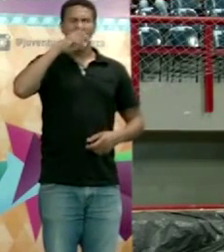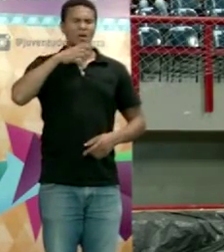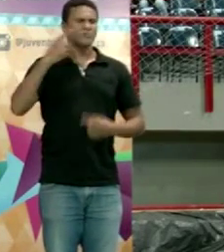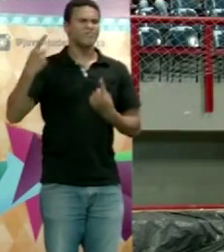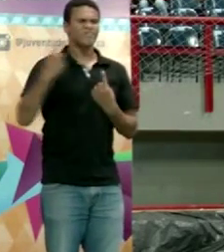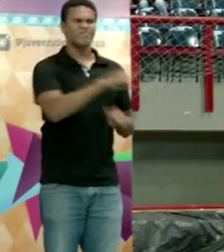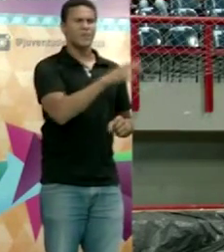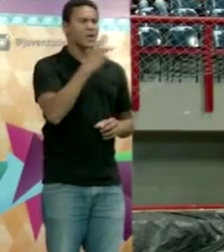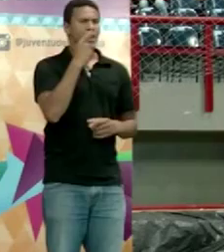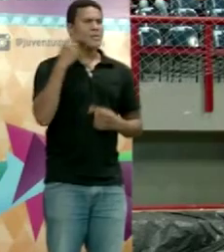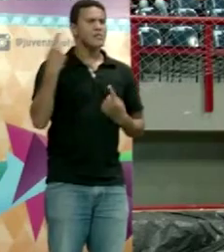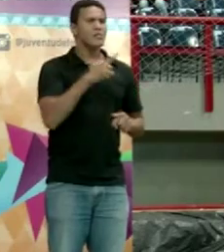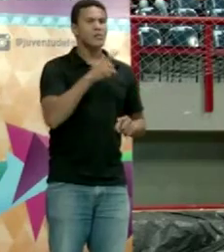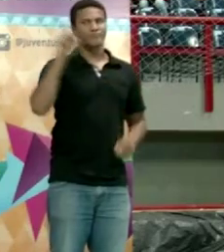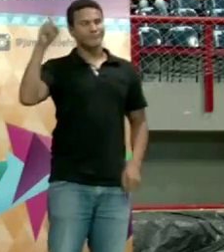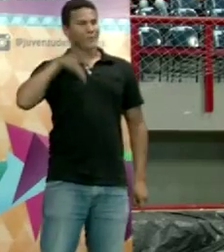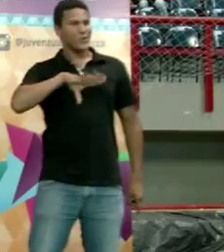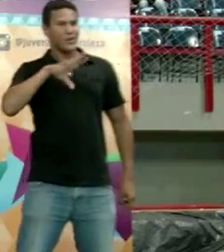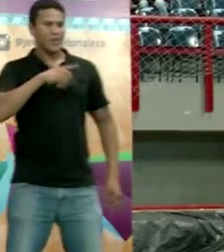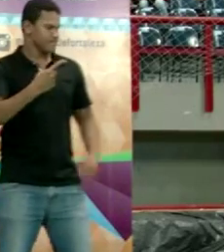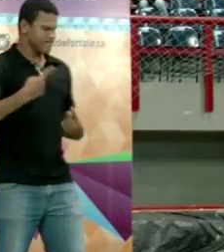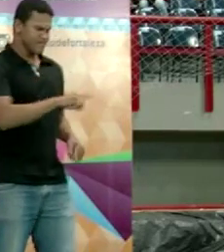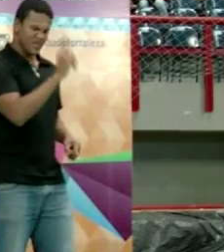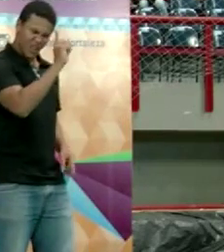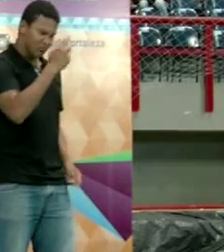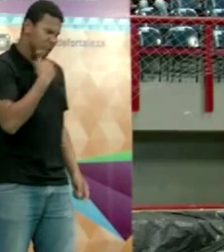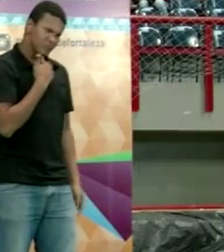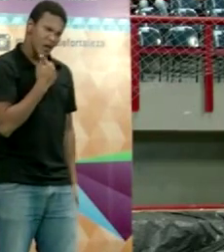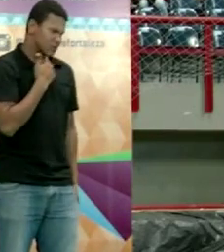independência? Portugueses do tipo